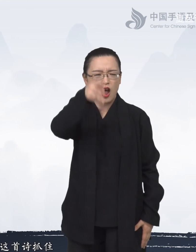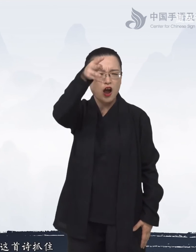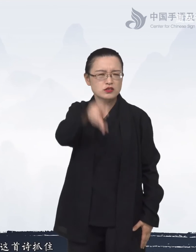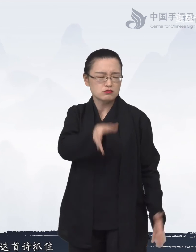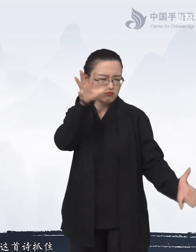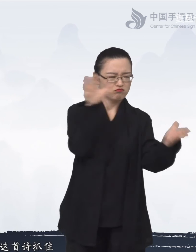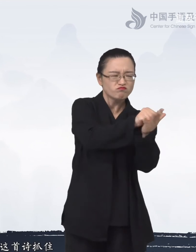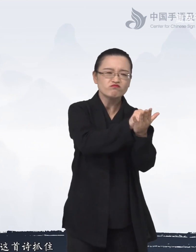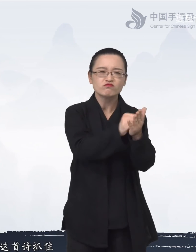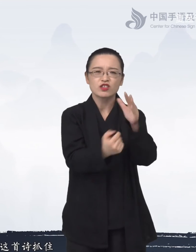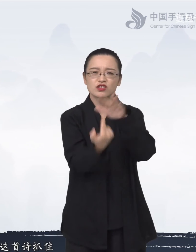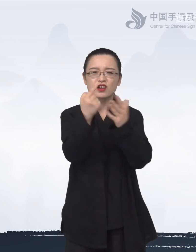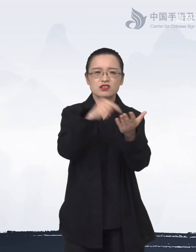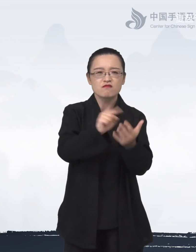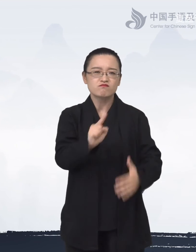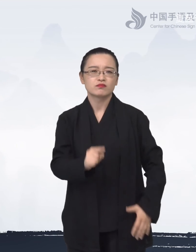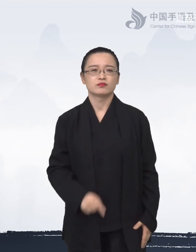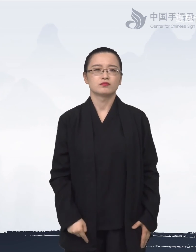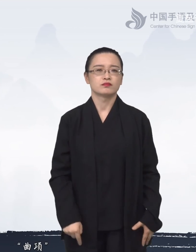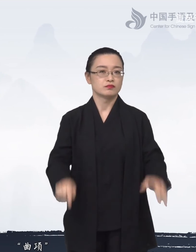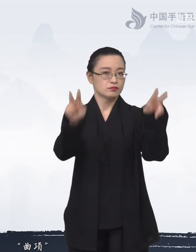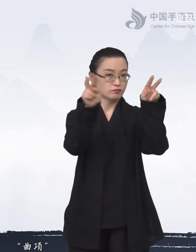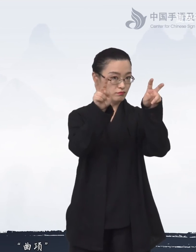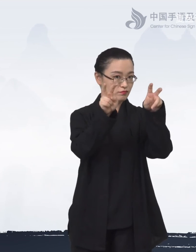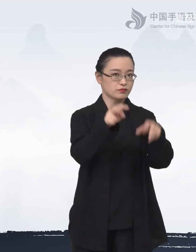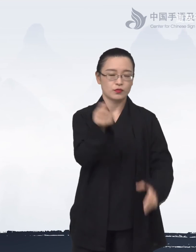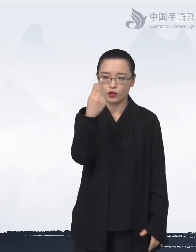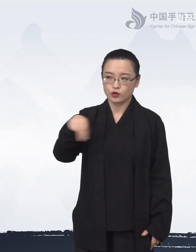这首诗抓住取向，